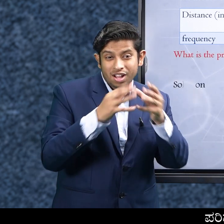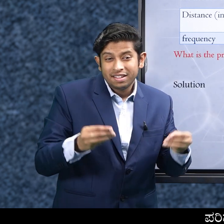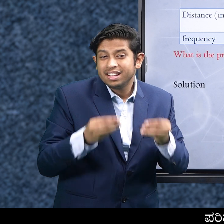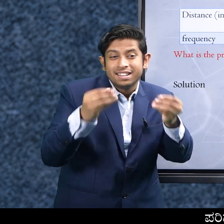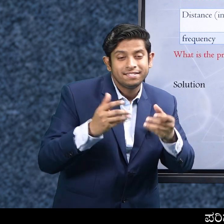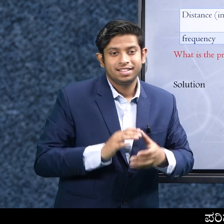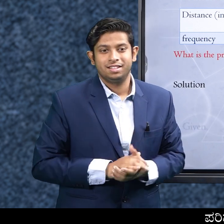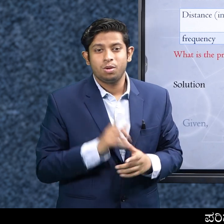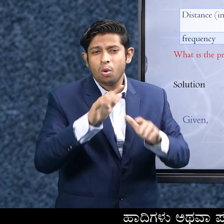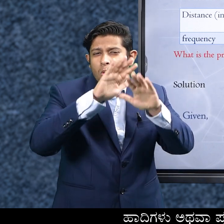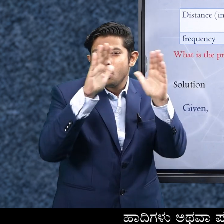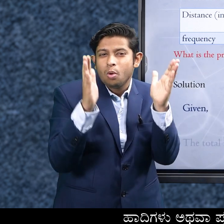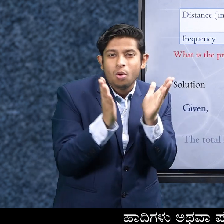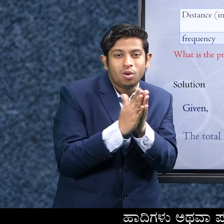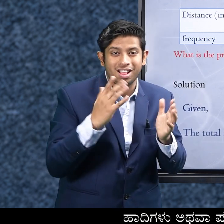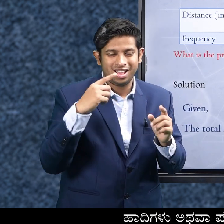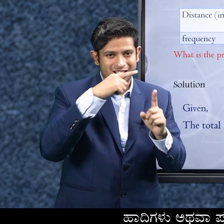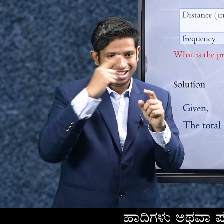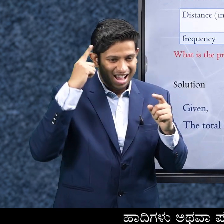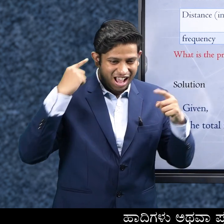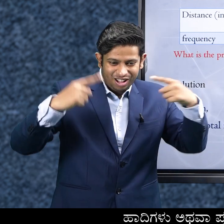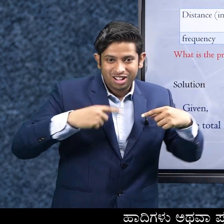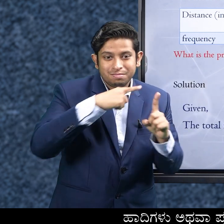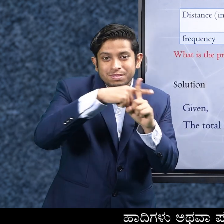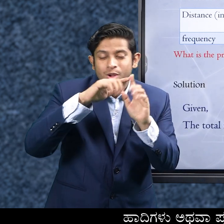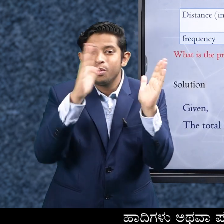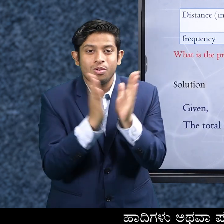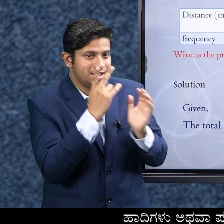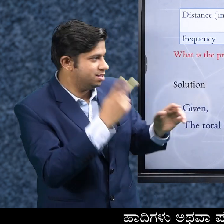ಪರಿಹಾರ ಹೀಗೆ ನೀಡಲಾಗಿದೆ. ಹಾದಿಗಳು ಅಥವಾ ಪ್ರಕರಣಗಳ ಒಟ್ಟು ಸಂಖ್ಯೆ 1000.